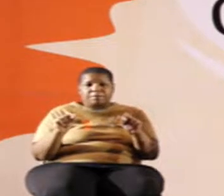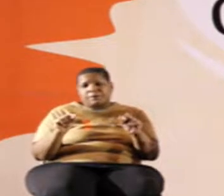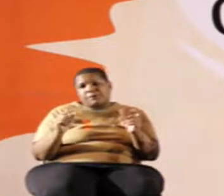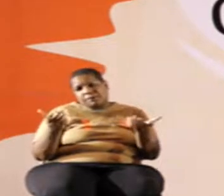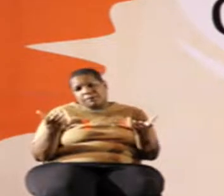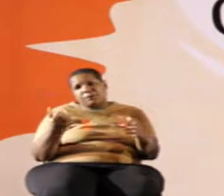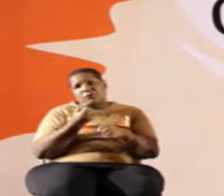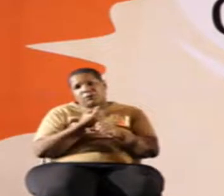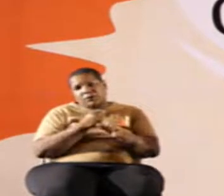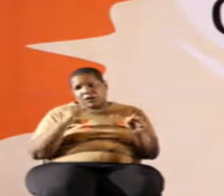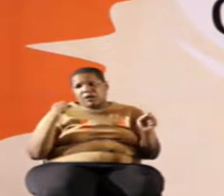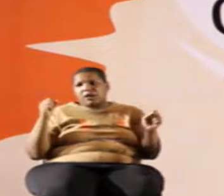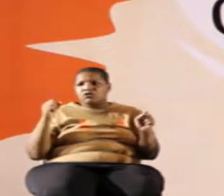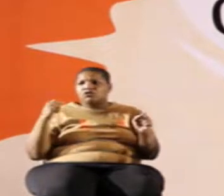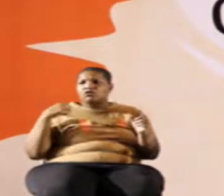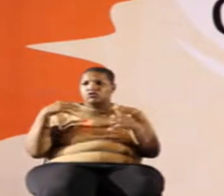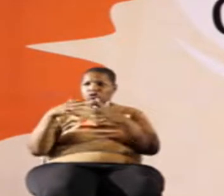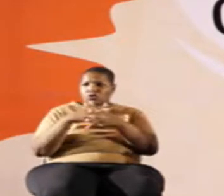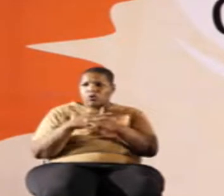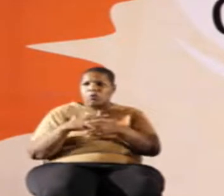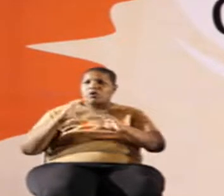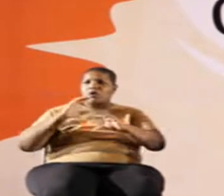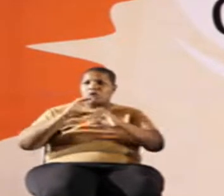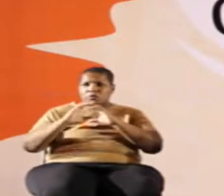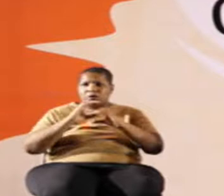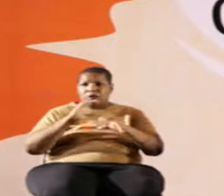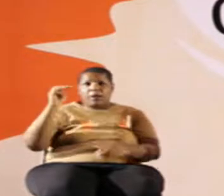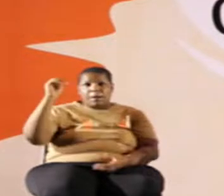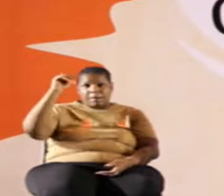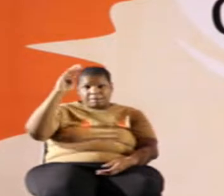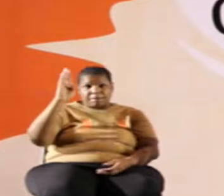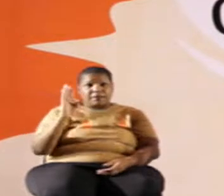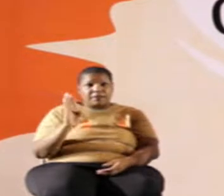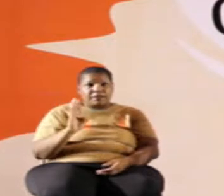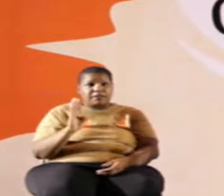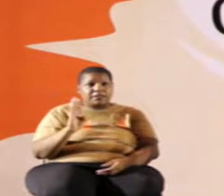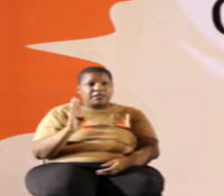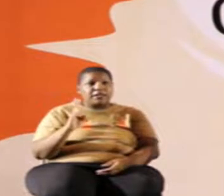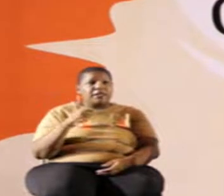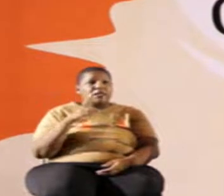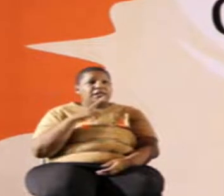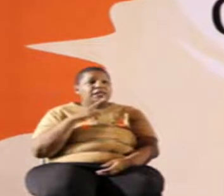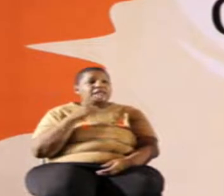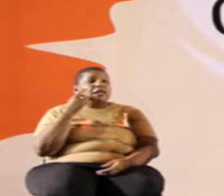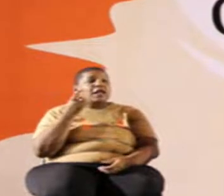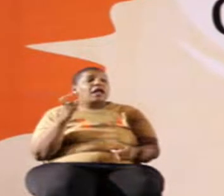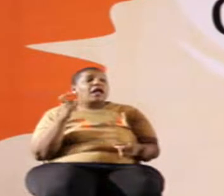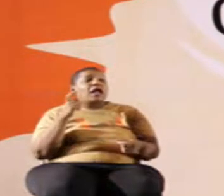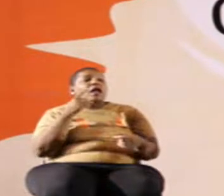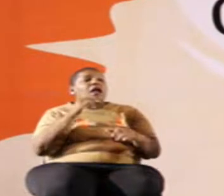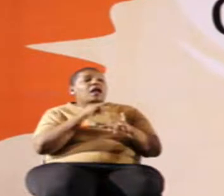grande rede, o grande complexo de comunicação brasileira está veiculando uma